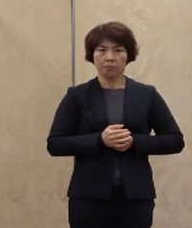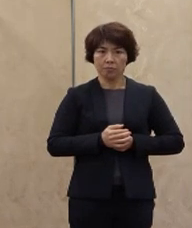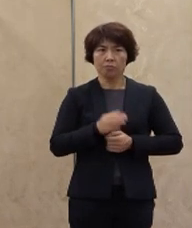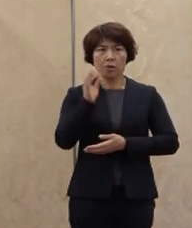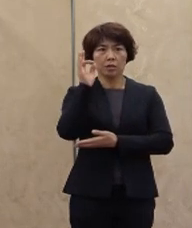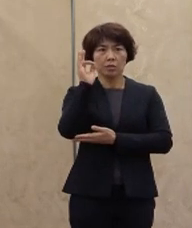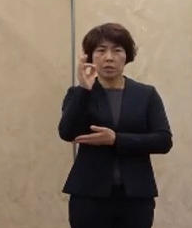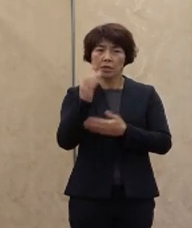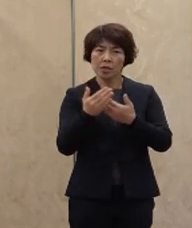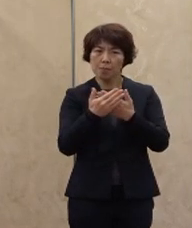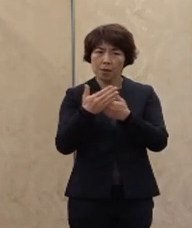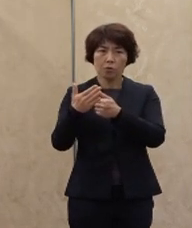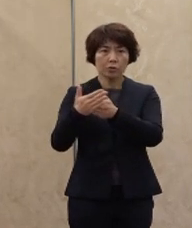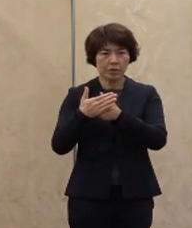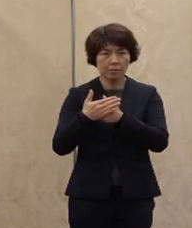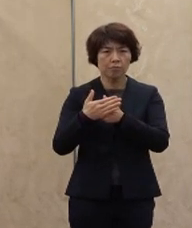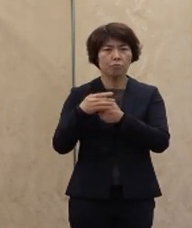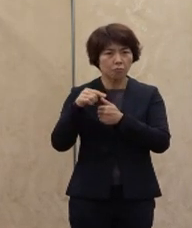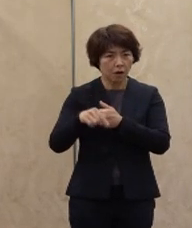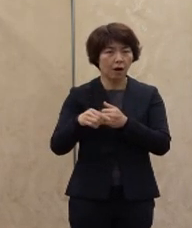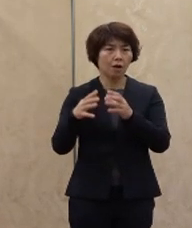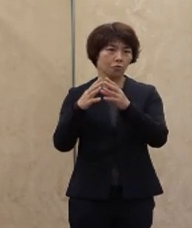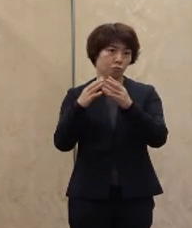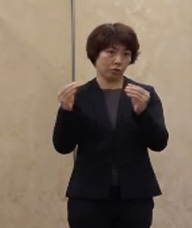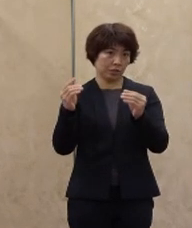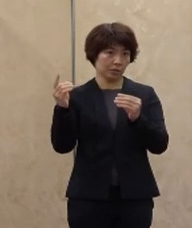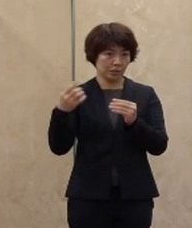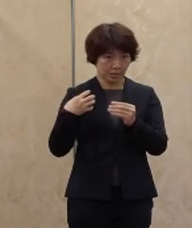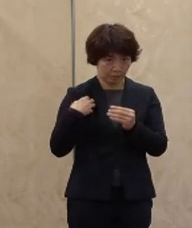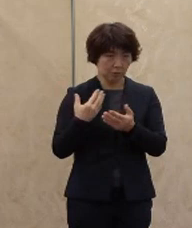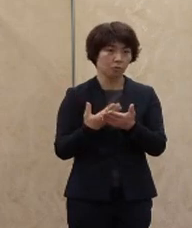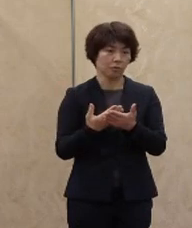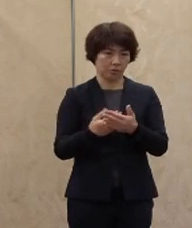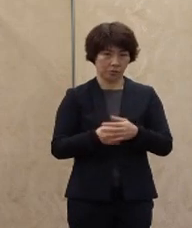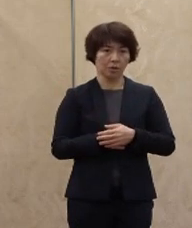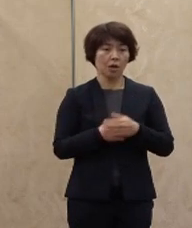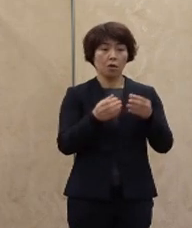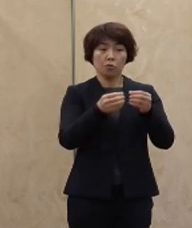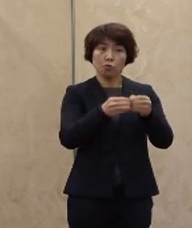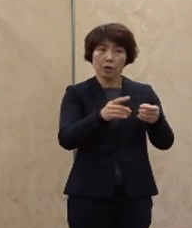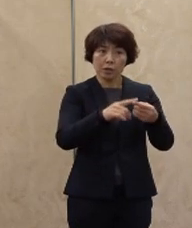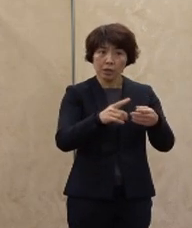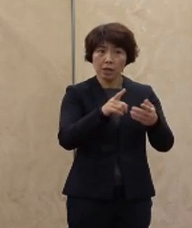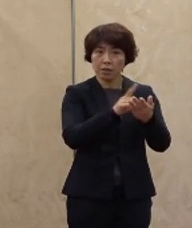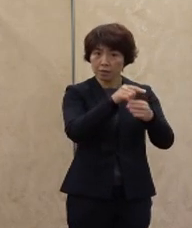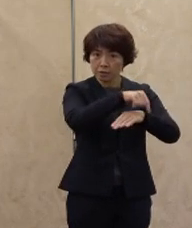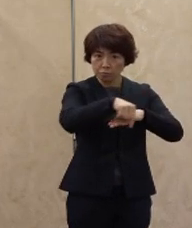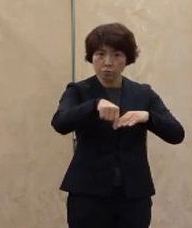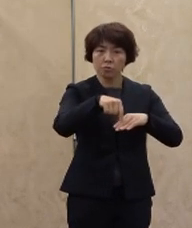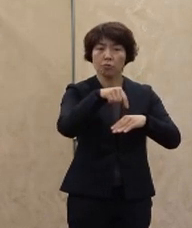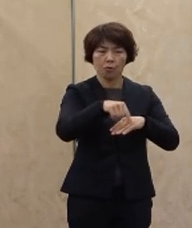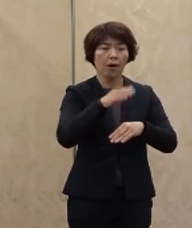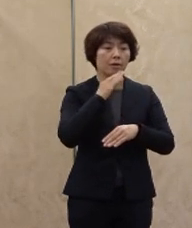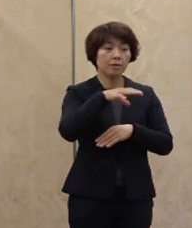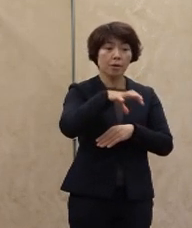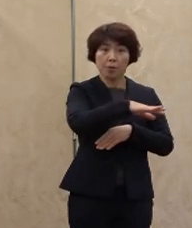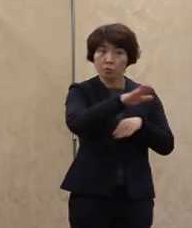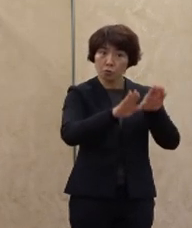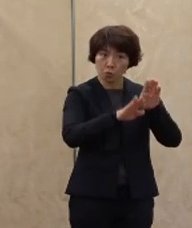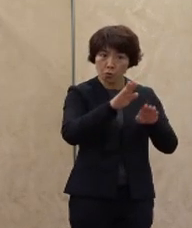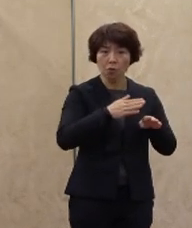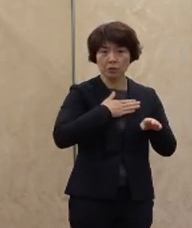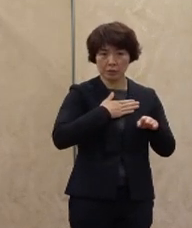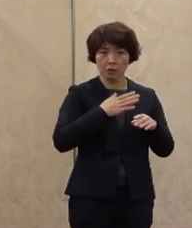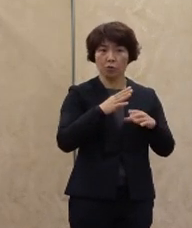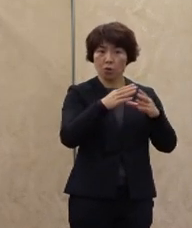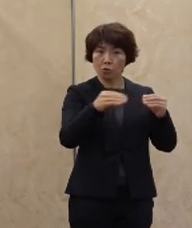財政的な支援はやっぱりこれ国が見るけれども、具体の対策をどういうことを取っていくかということについては現場を一番よくしている都道府県で判断